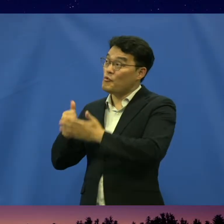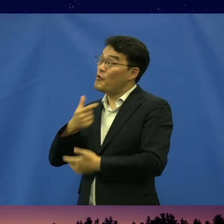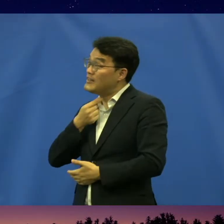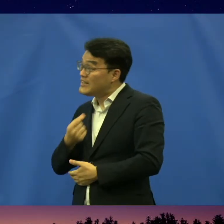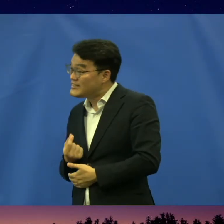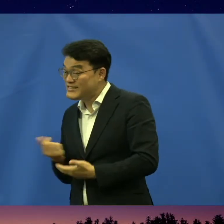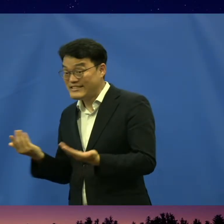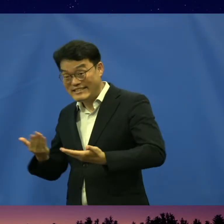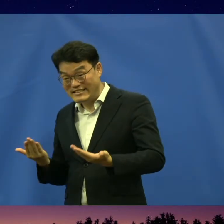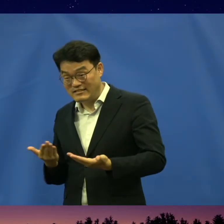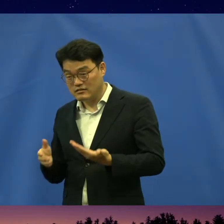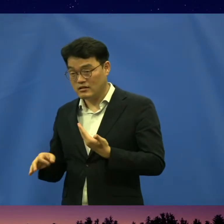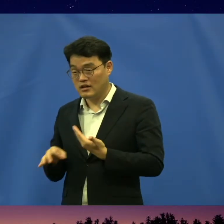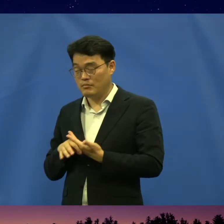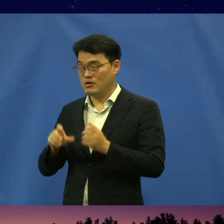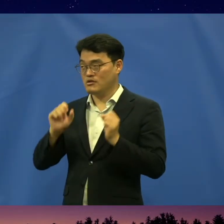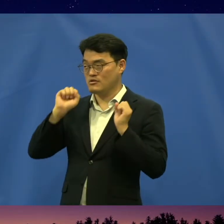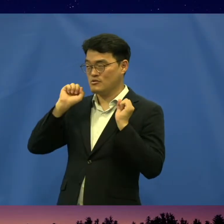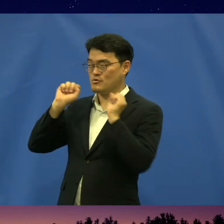그러면 하나님이 도와주십니다.